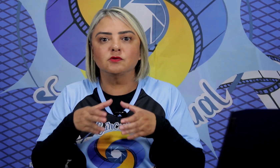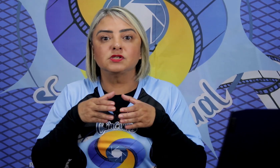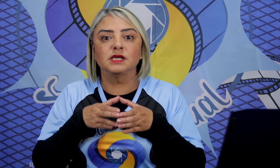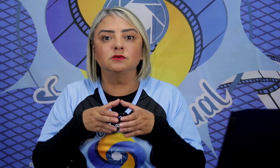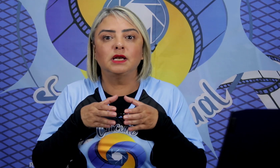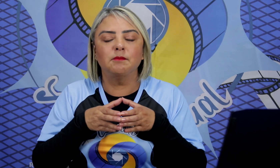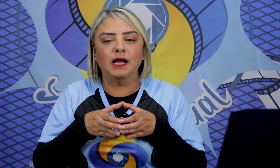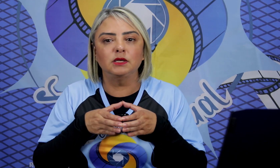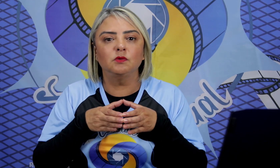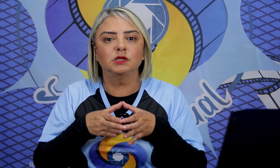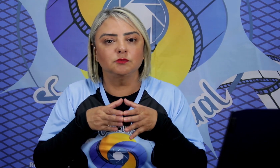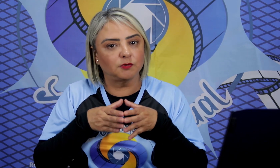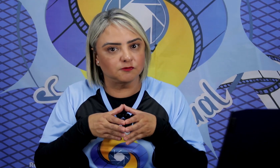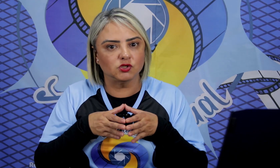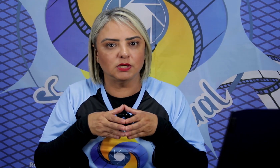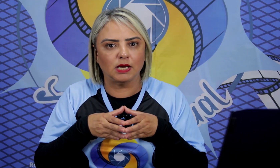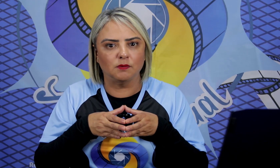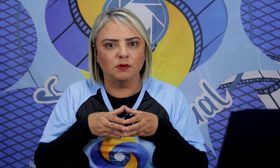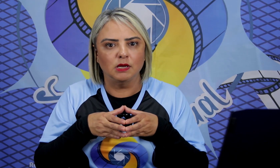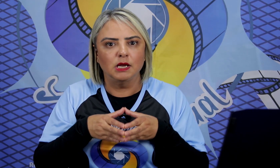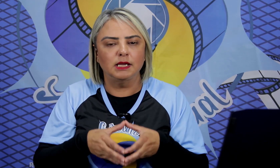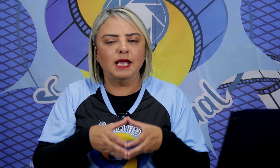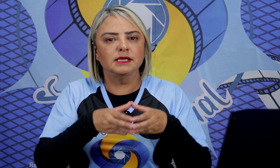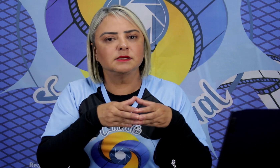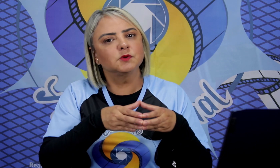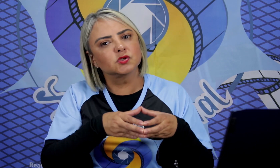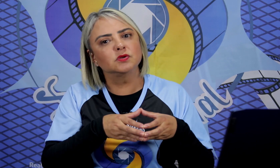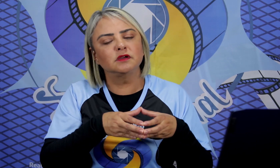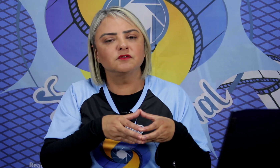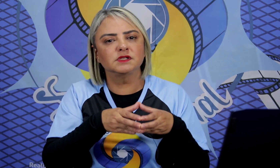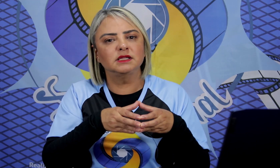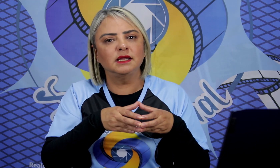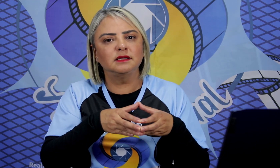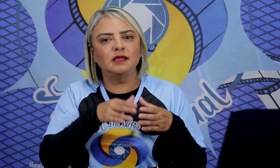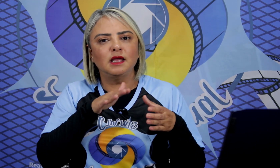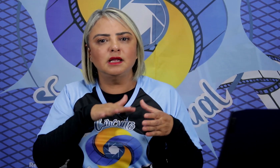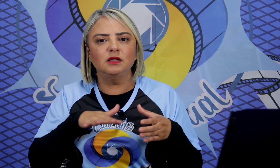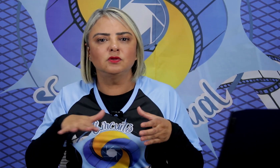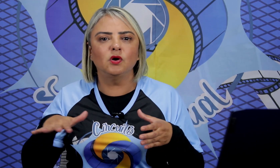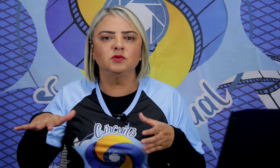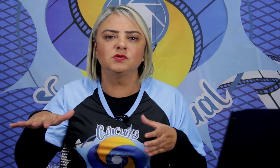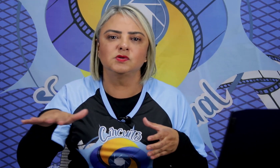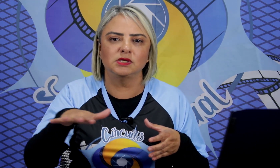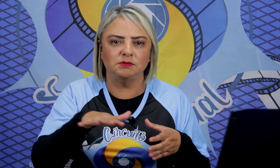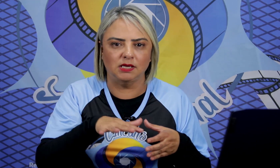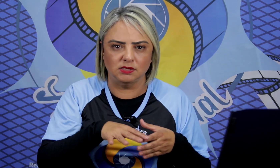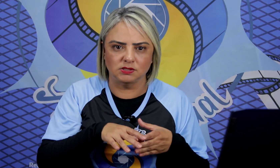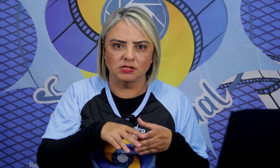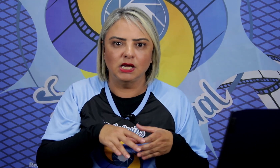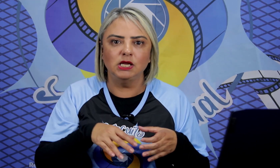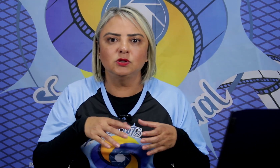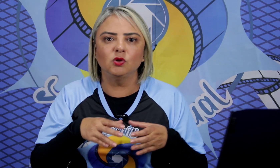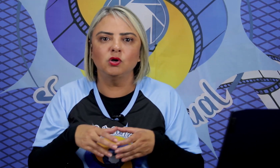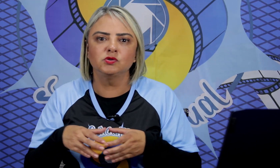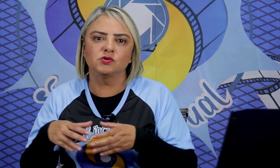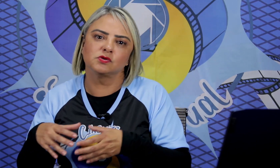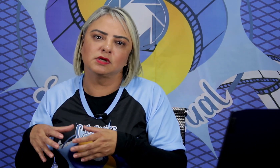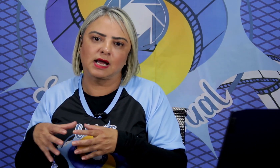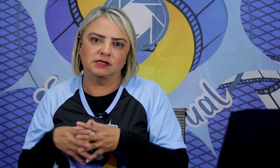seu trabalho enquanto profissional. E é essa postura que você tem que ter em todos os ambientes, em todos os lugares que